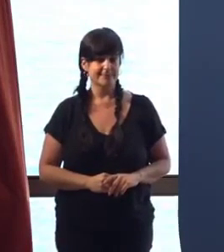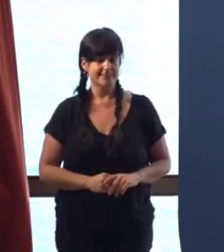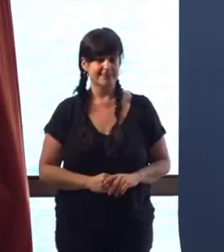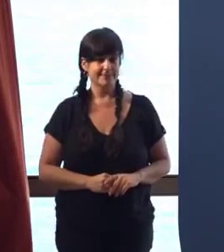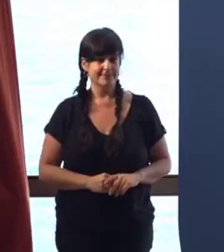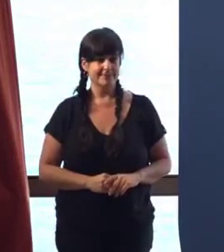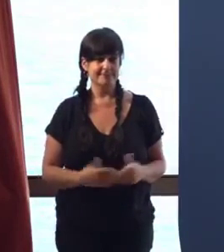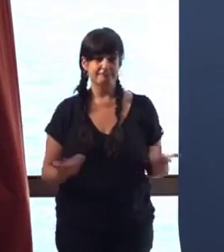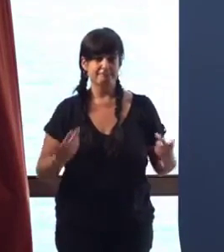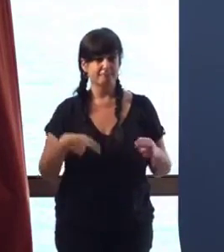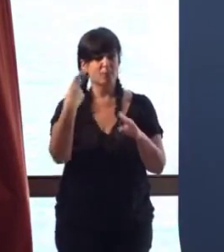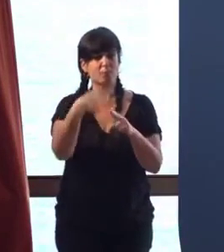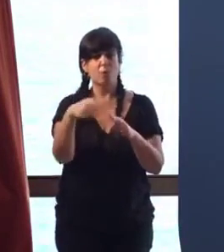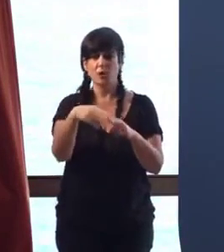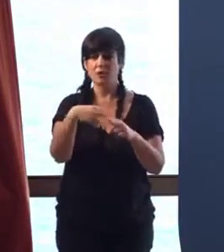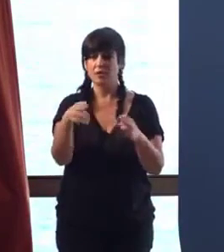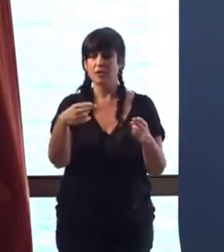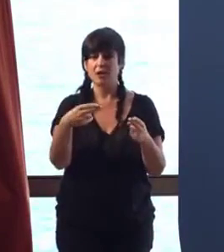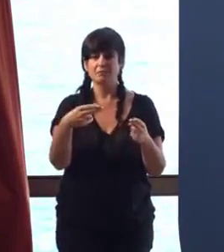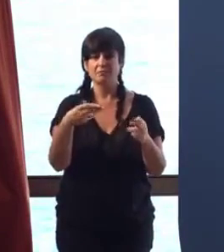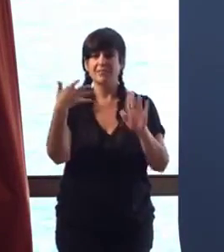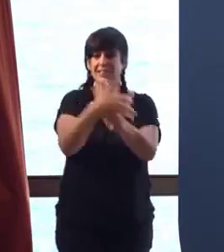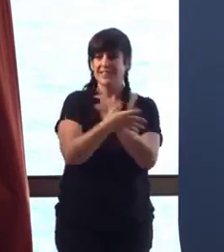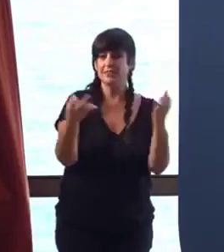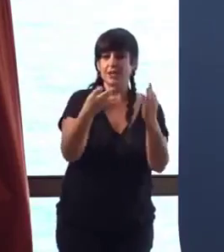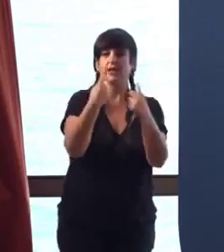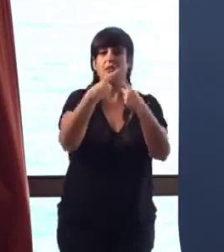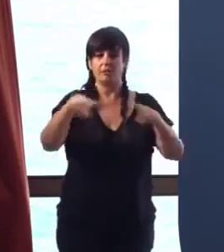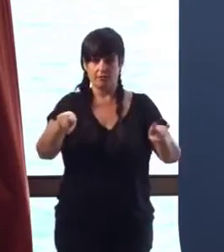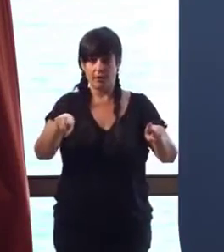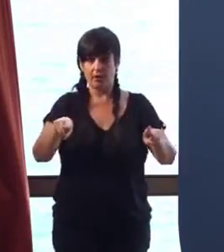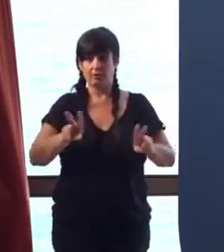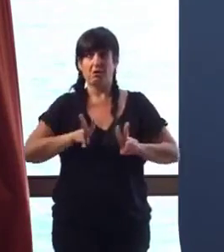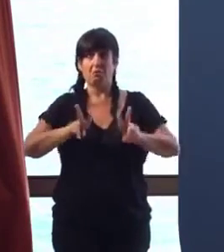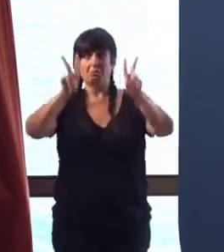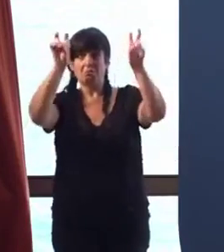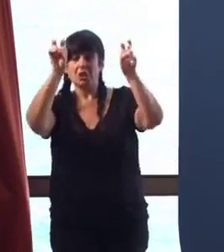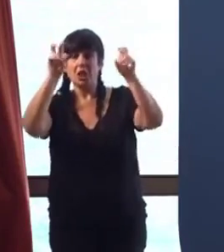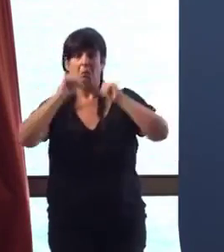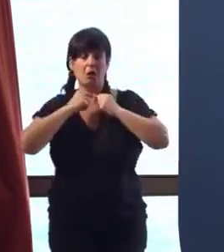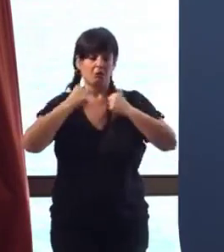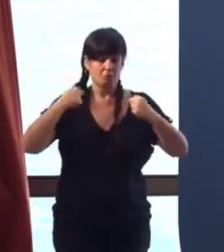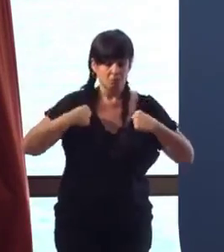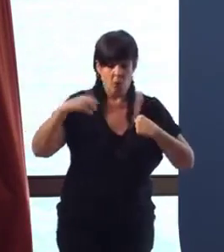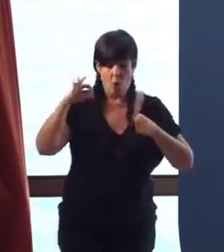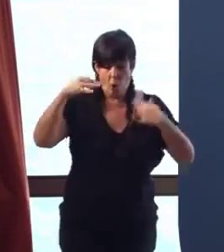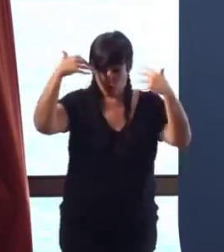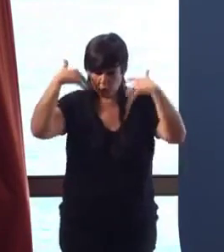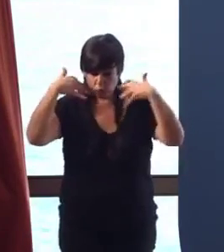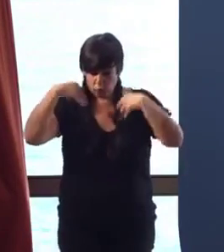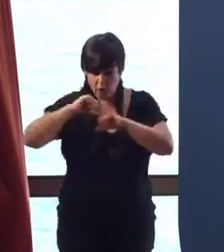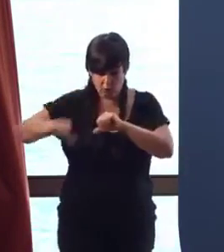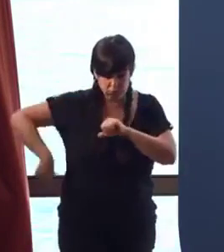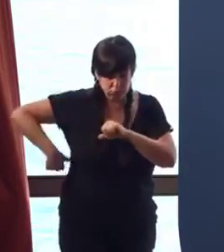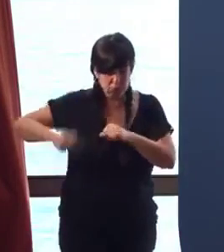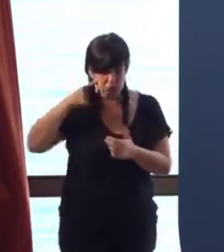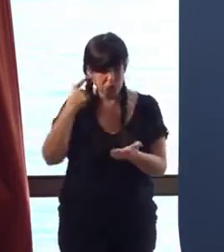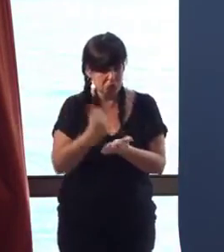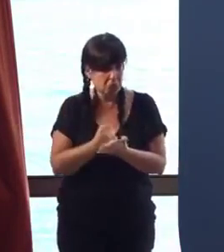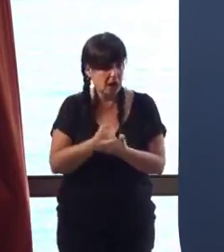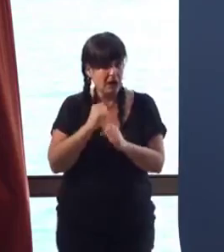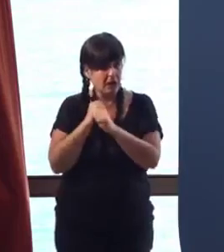La política es otra cosa, que no tiene que ver ni con camisas, ni con si sudas o no sudas, ni con el tono. La política tiene que